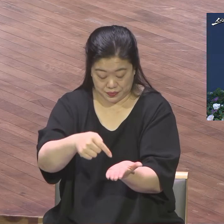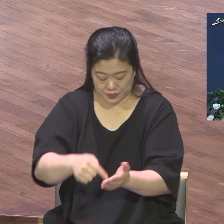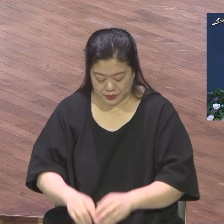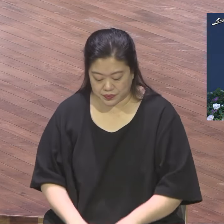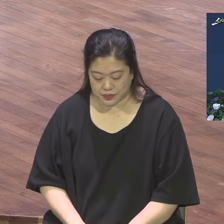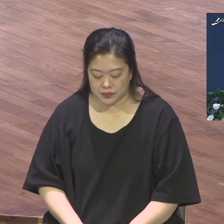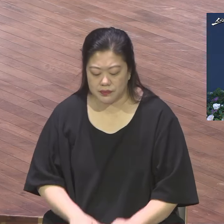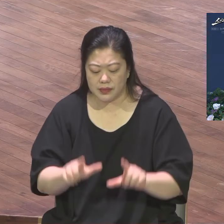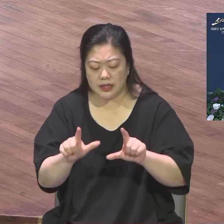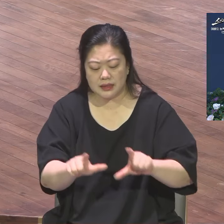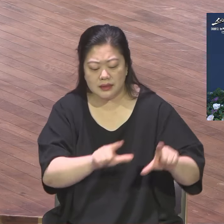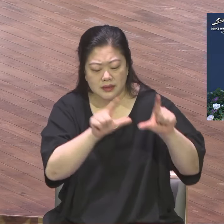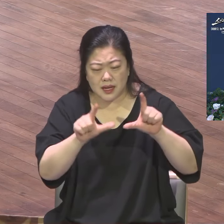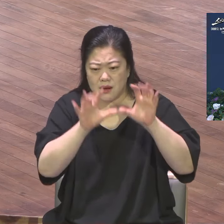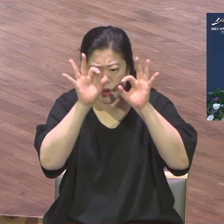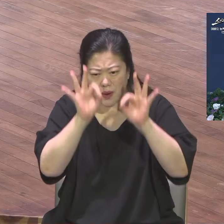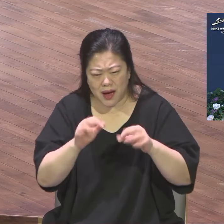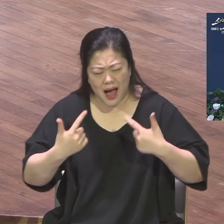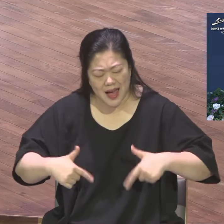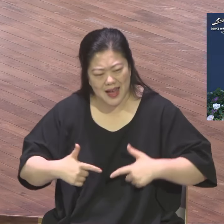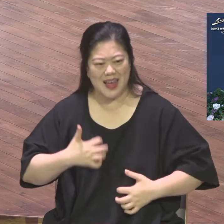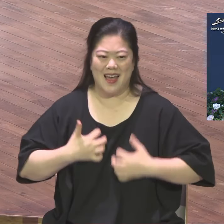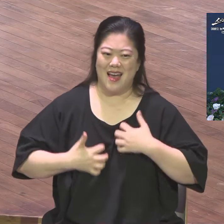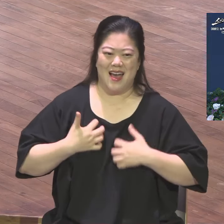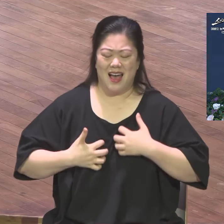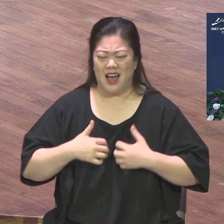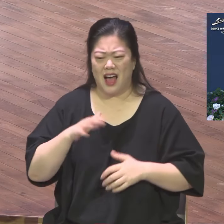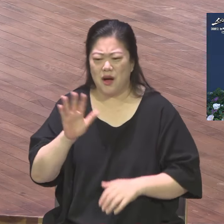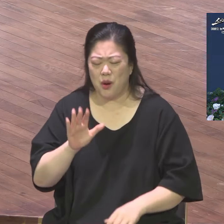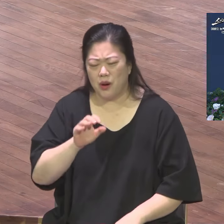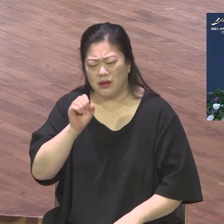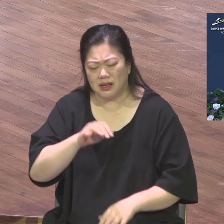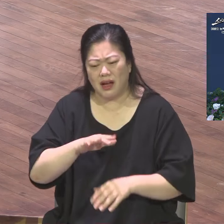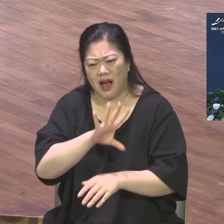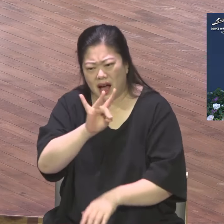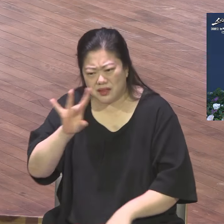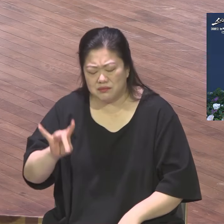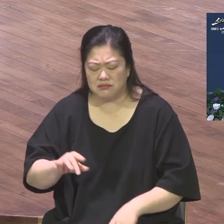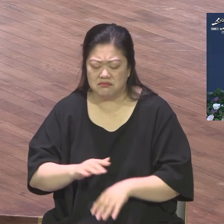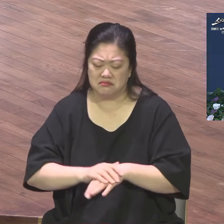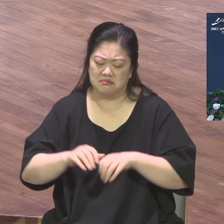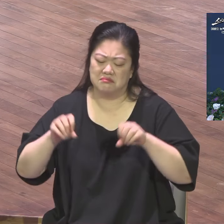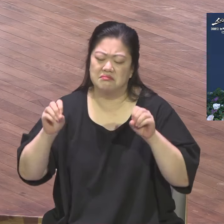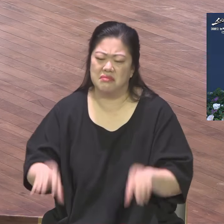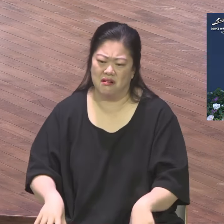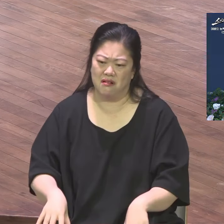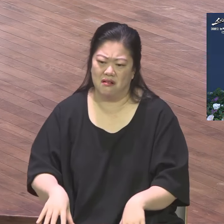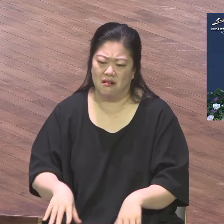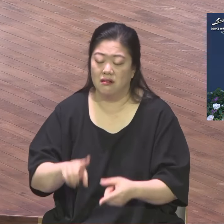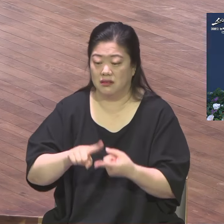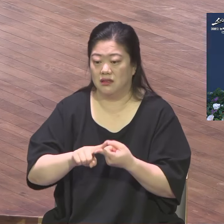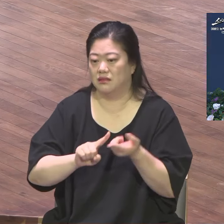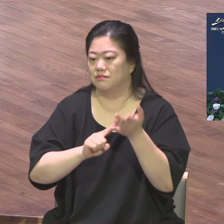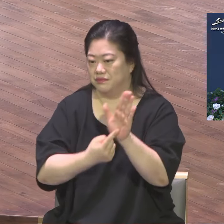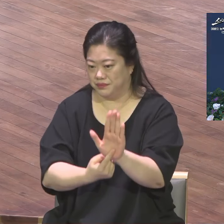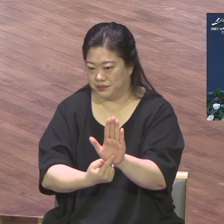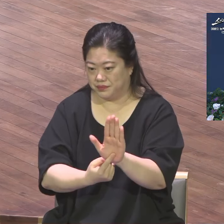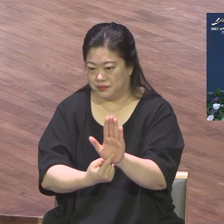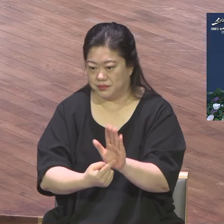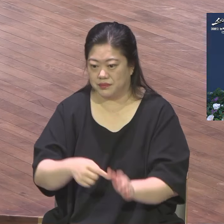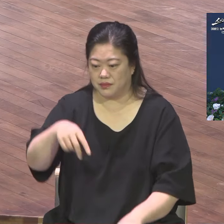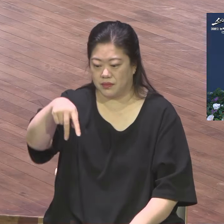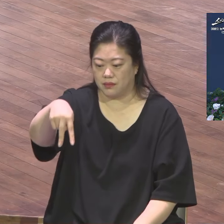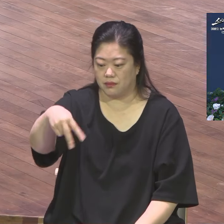대한 허물을 그렇게 반복적으로 언급을 하고 있습니다. 그러면 이 솔로몬이